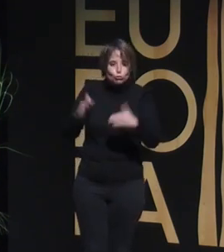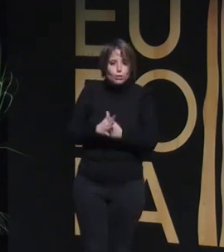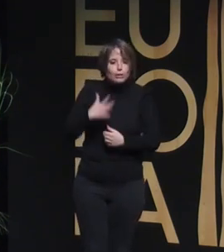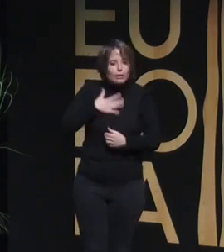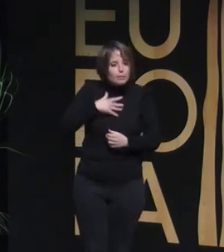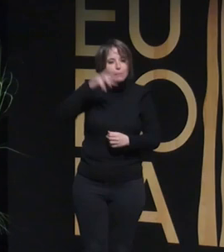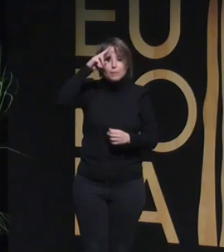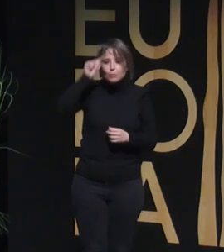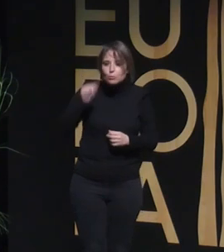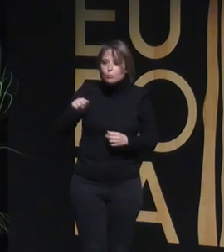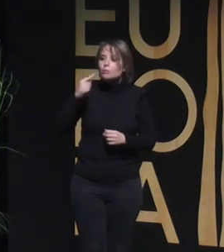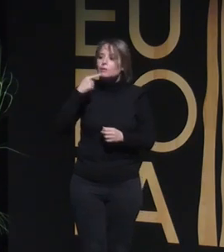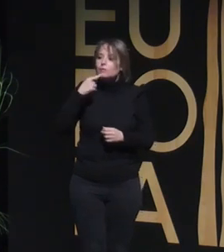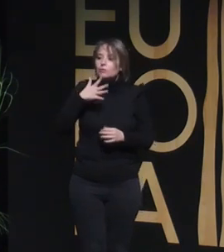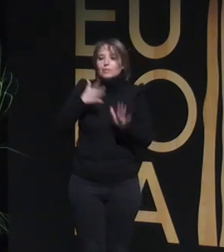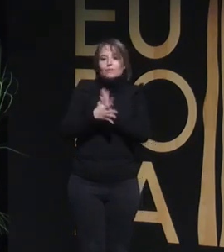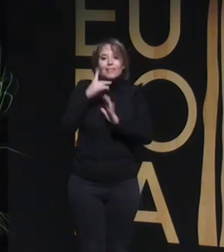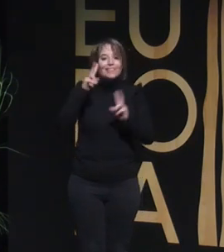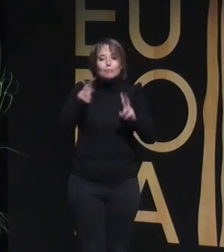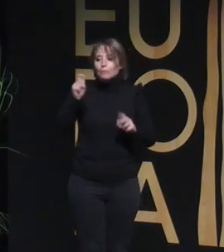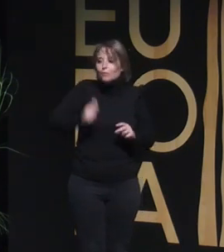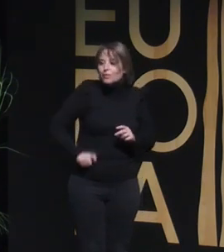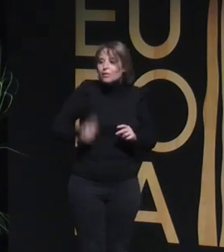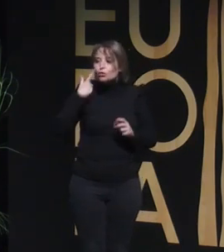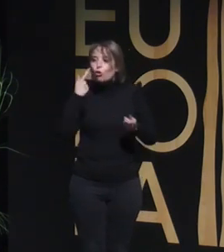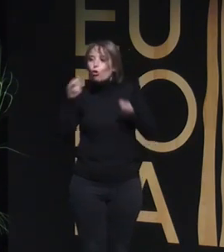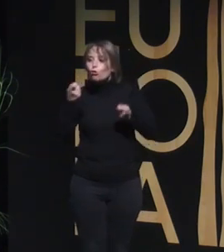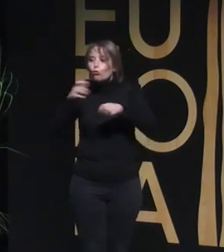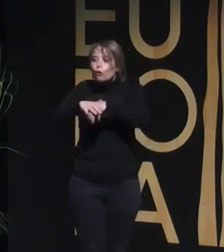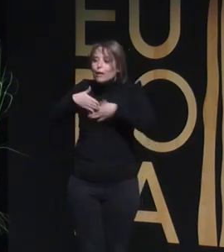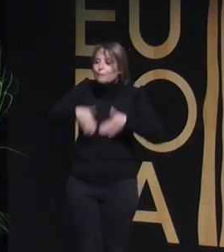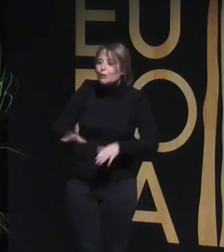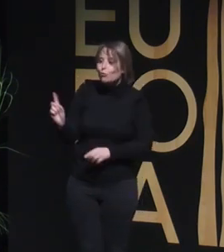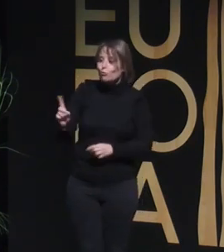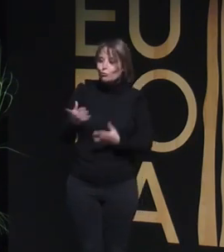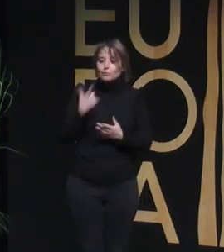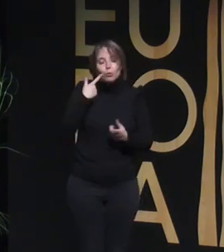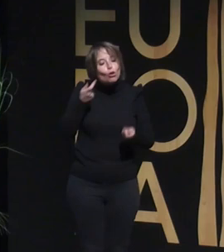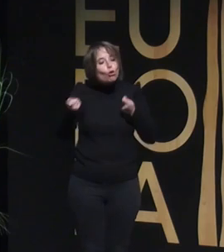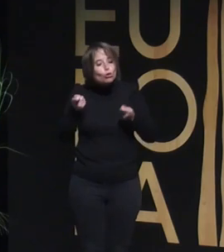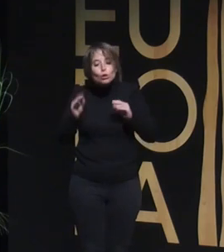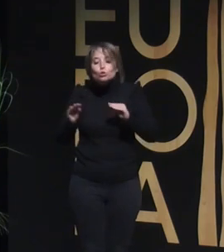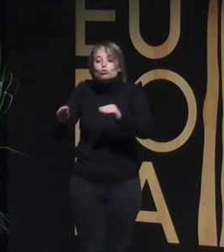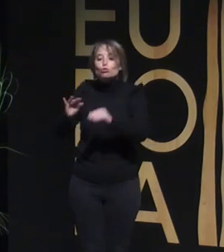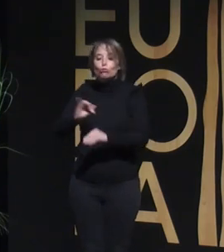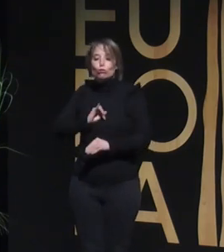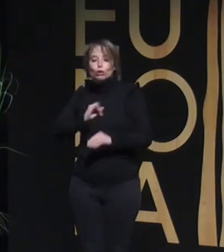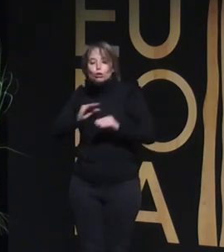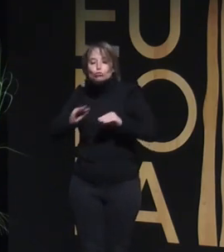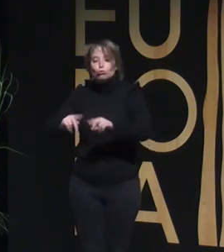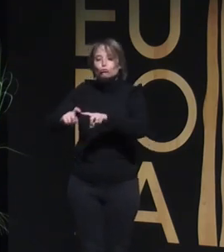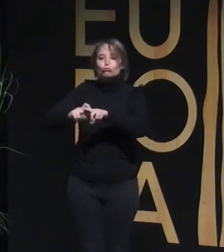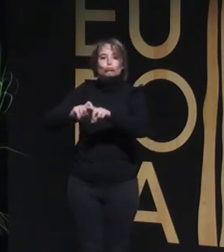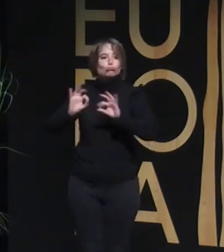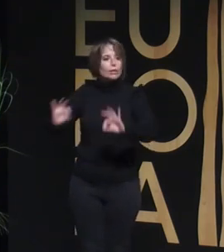mucho porque es lo que te lleva al queme profesional, ¿no? No consigo controlar a mi hijo. Igual no lo tienes que controlar. Hay una parte de su personalidad, de su carácter, de su temperamento que es